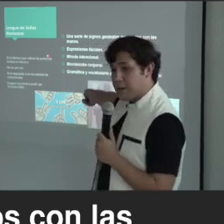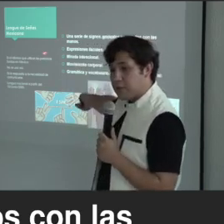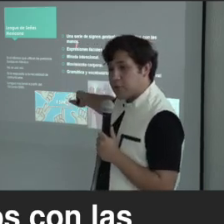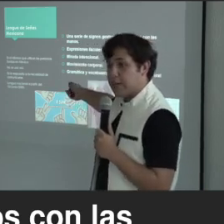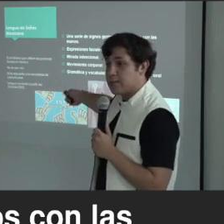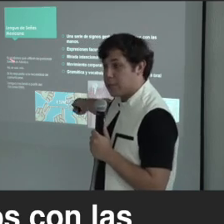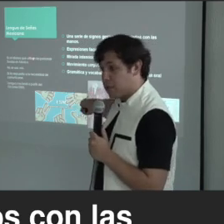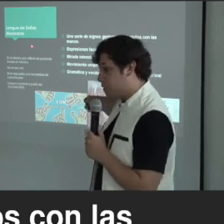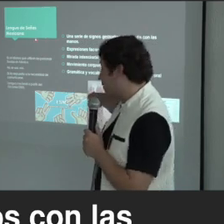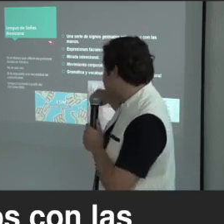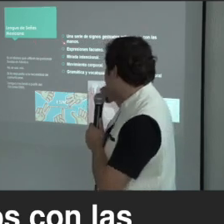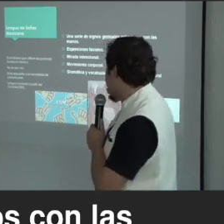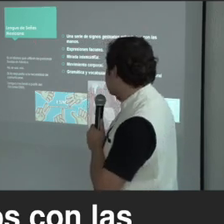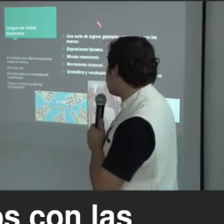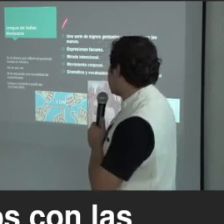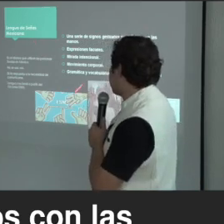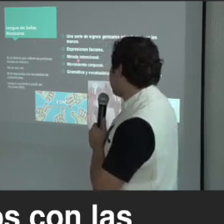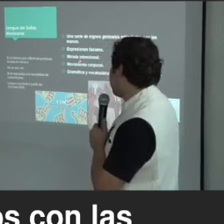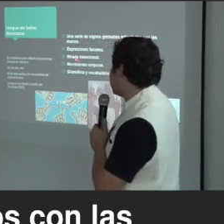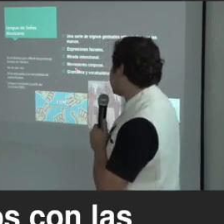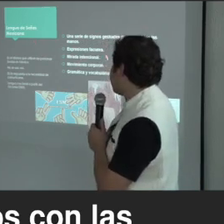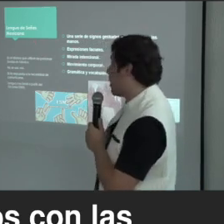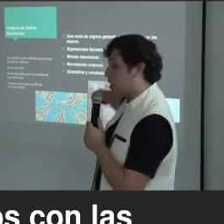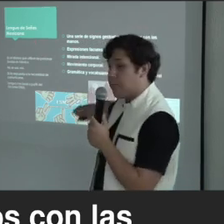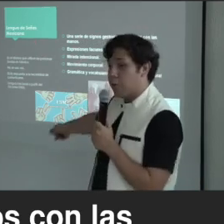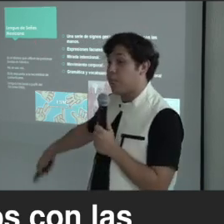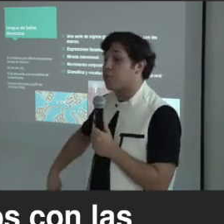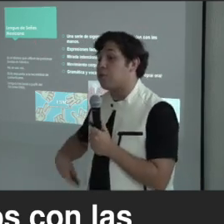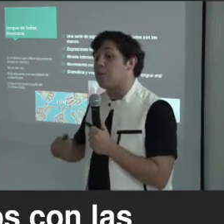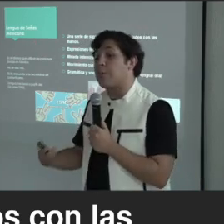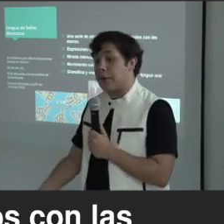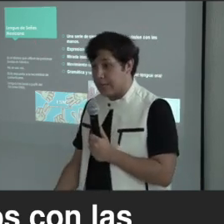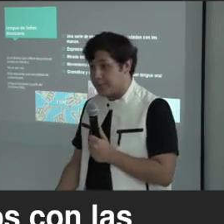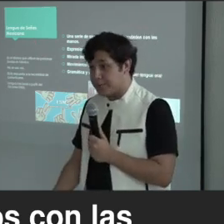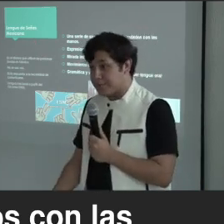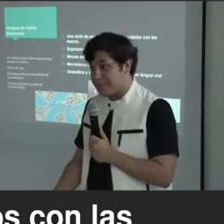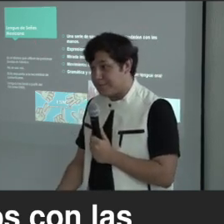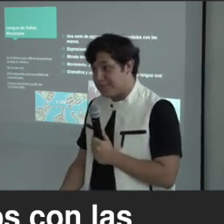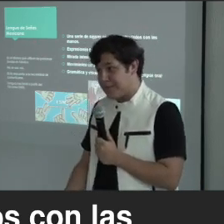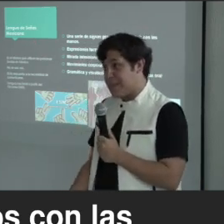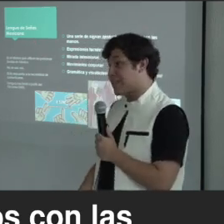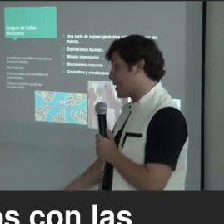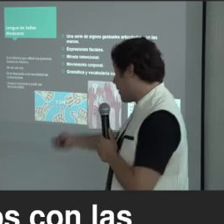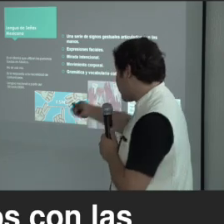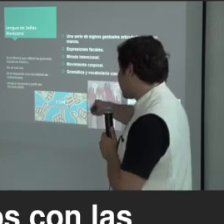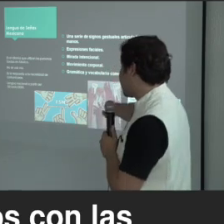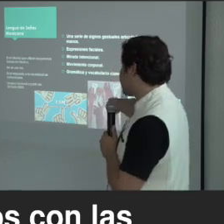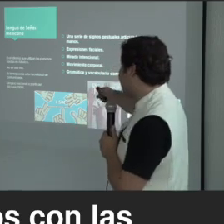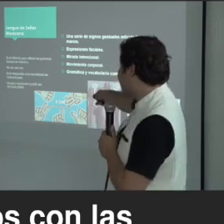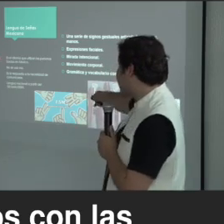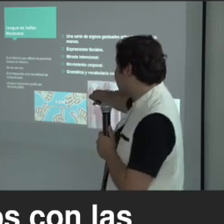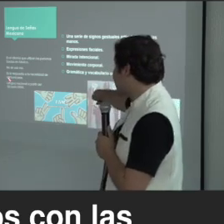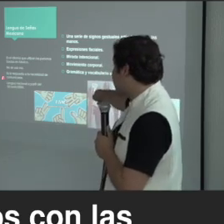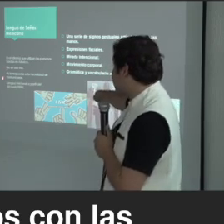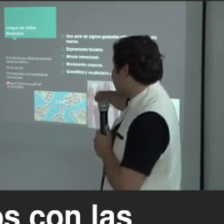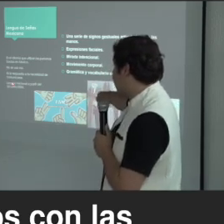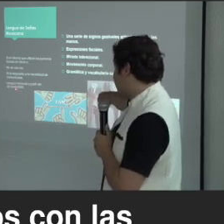manos, expresiones faciales, mirada intencional y movimiento corporal. Esta es la lengua de señas mexicana. Y